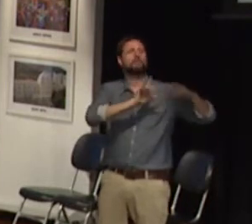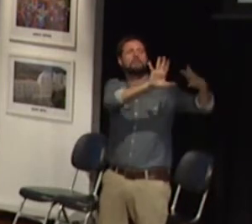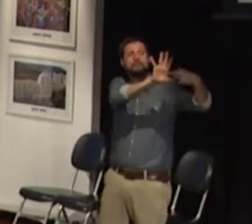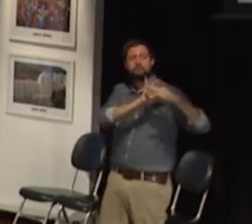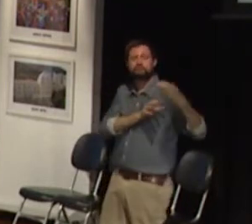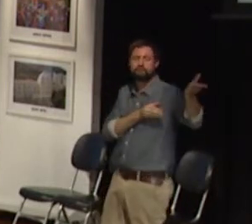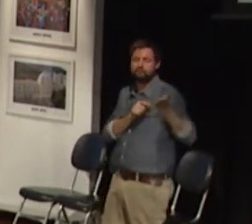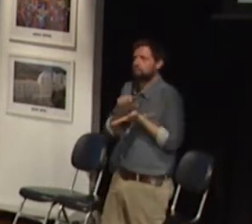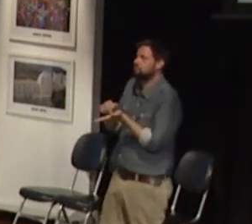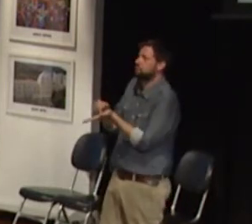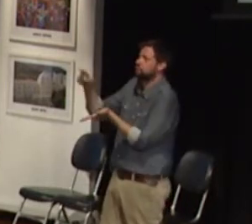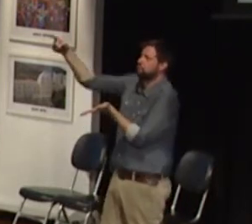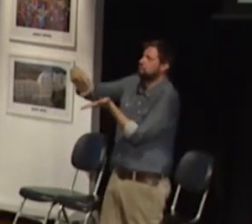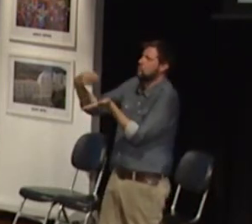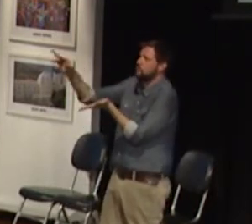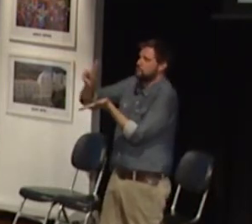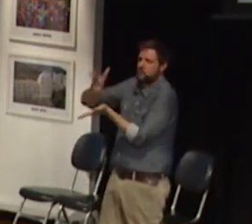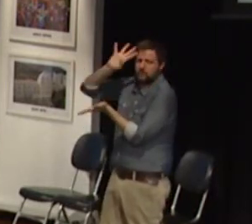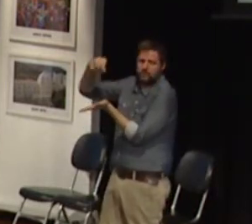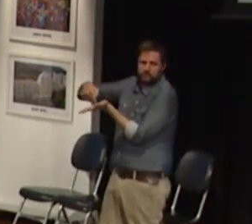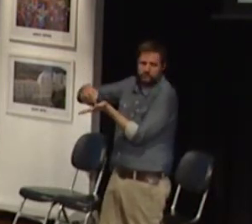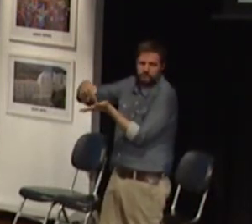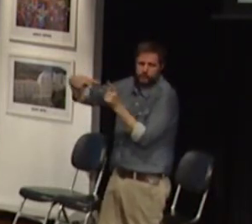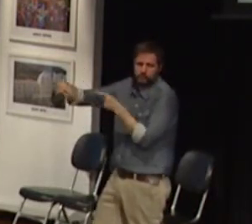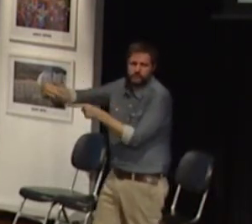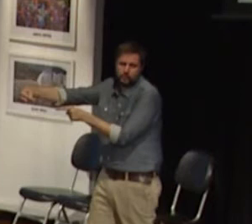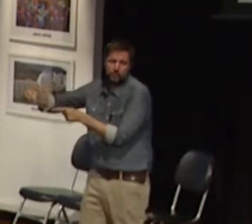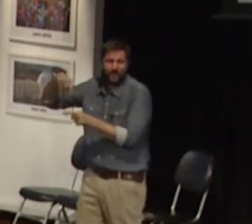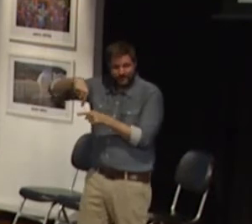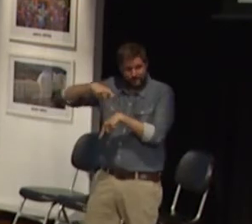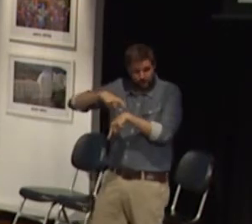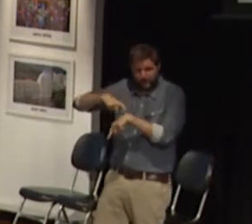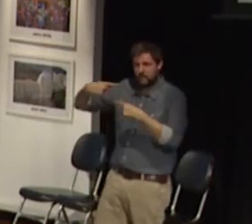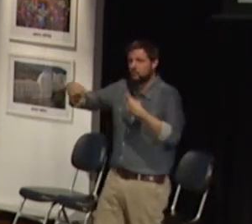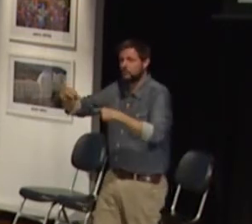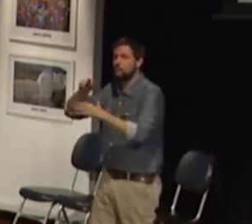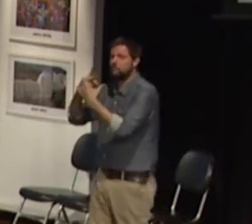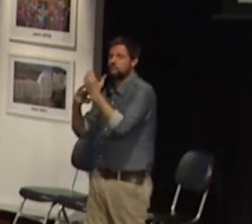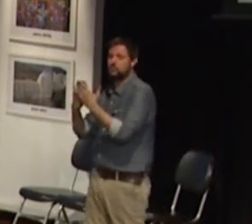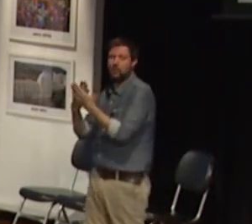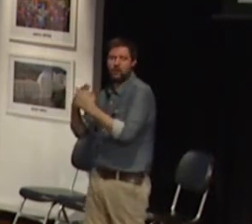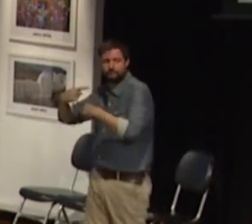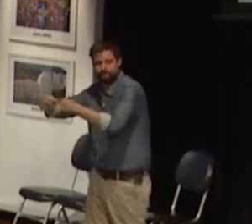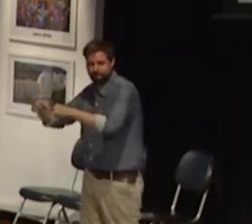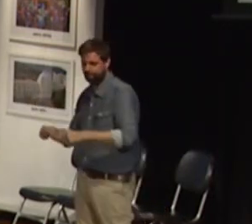em união para que isso pudesse acontecer. Nós mostramos o problema e fizemos que a discussão acontecesse.